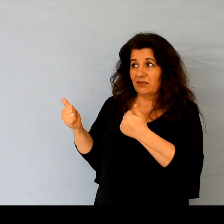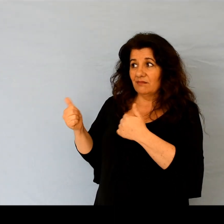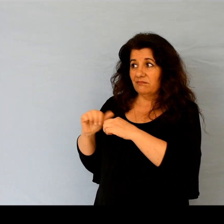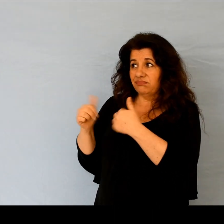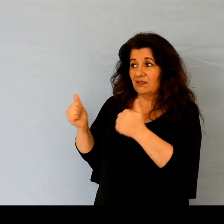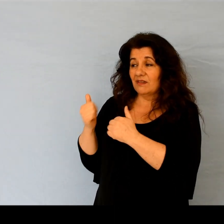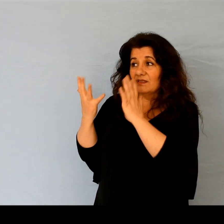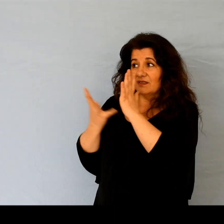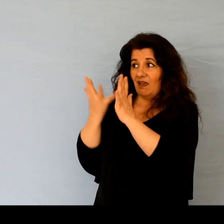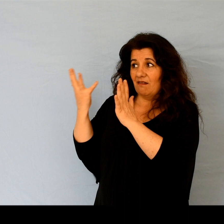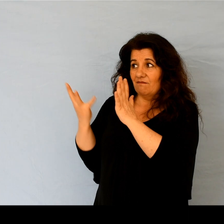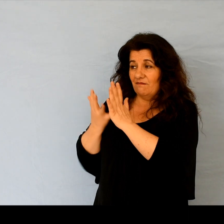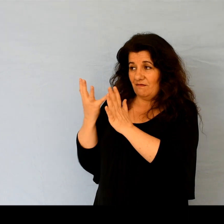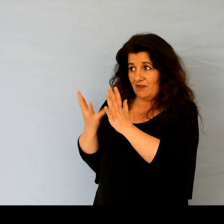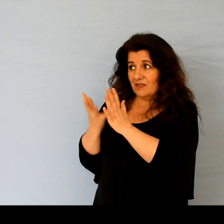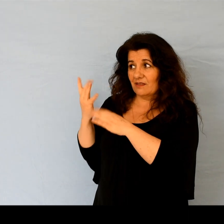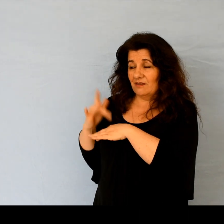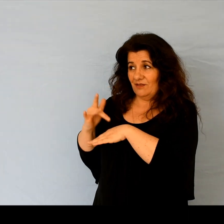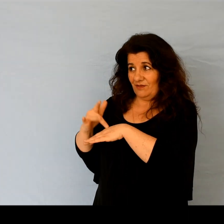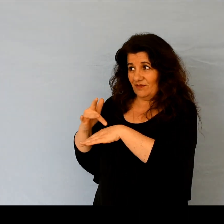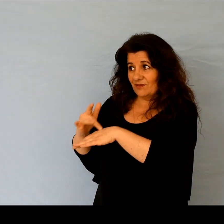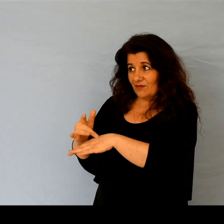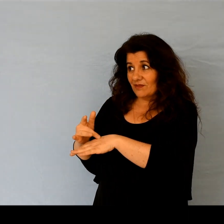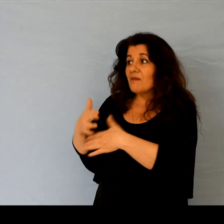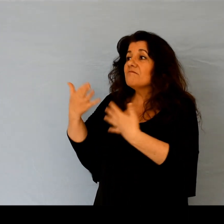et celui que tu as maintenant n'est pas ton mari.